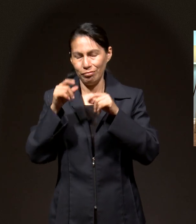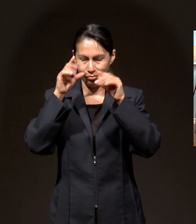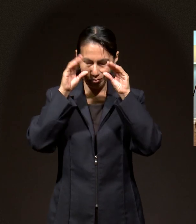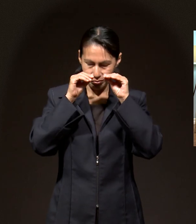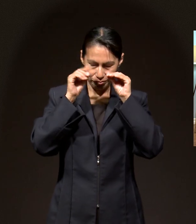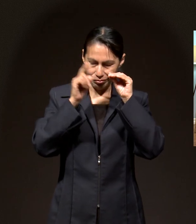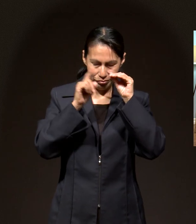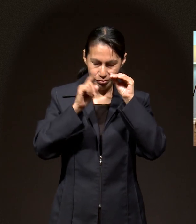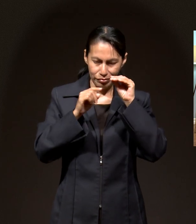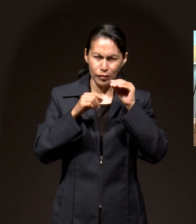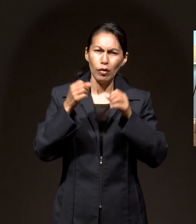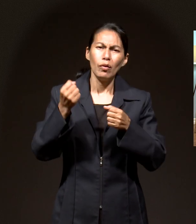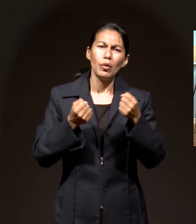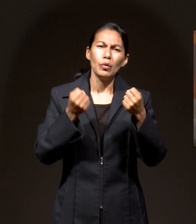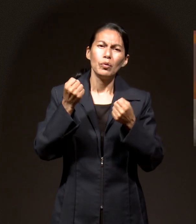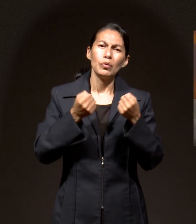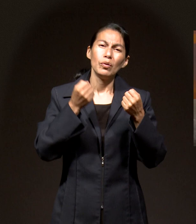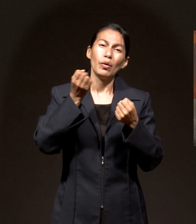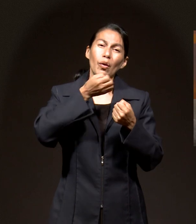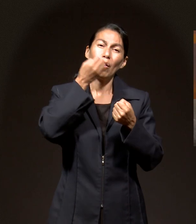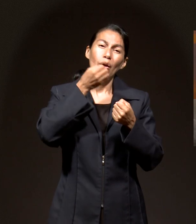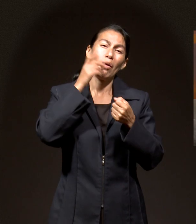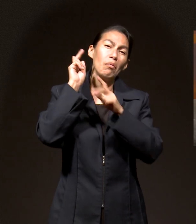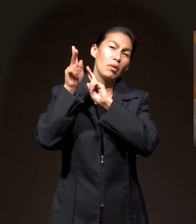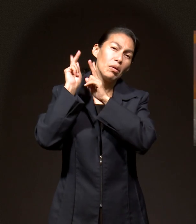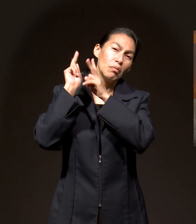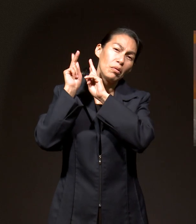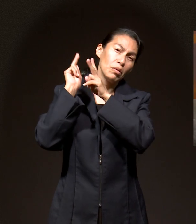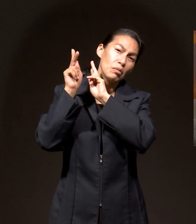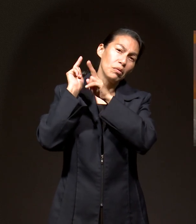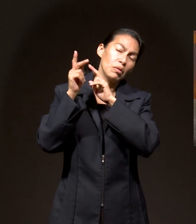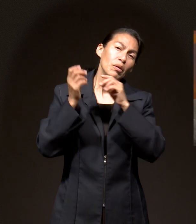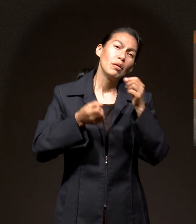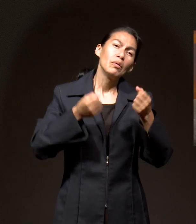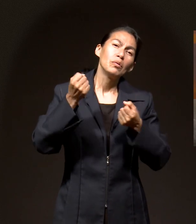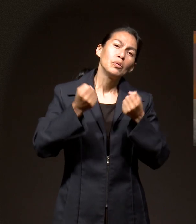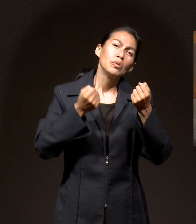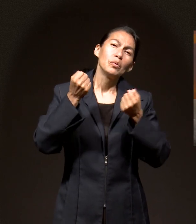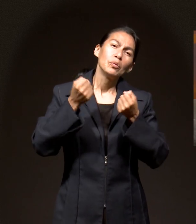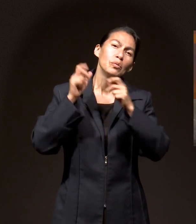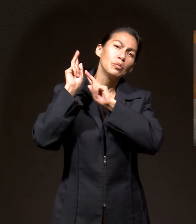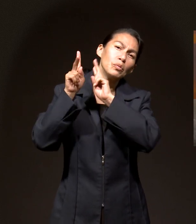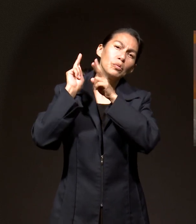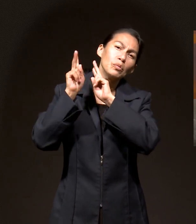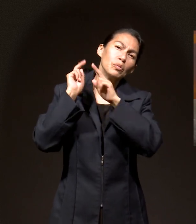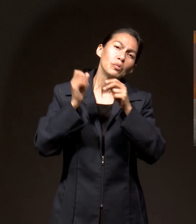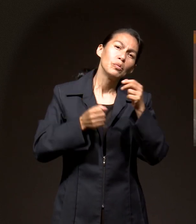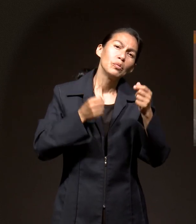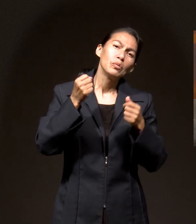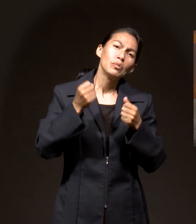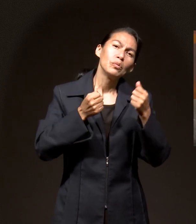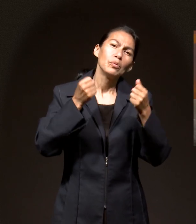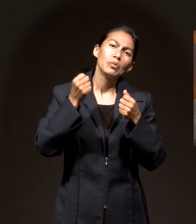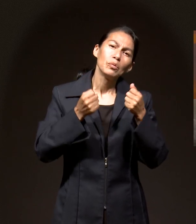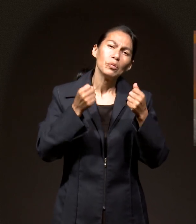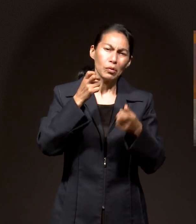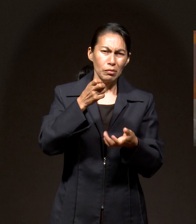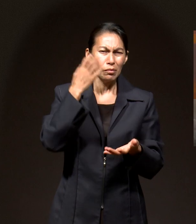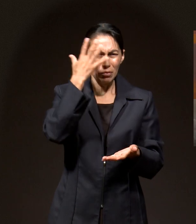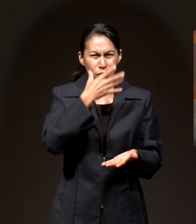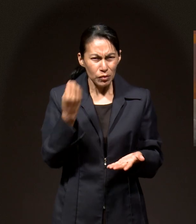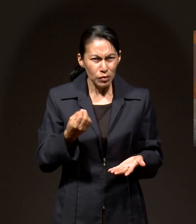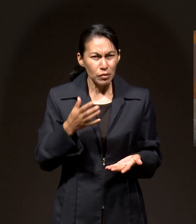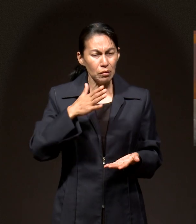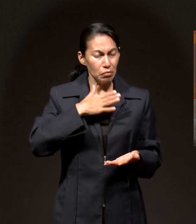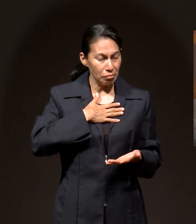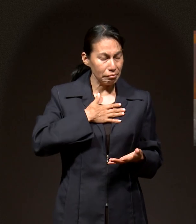ejemplo, en donde estemos, insisto, muchas veces creemos que si ya fallamos, ya no tiene caso. No. ¿Verdad? Y creo que también, a manera personal,